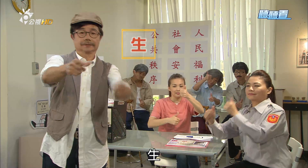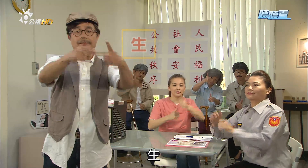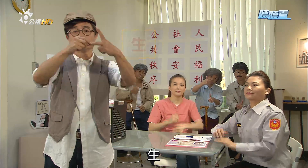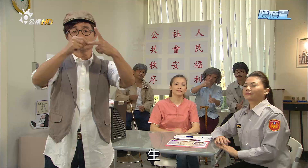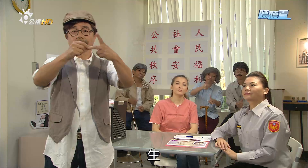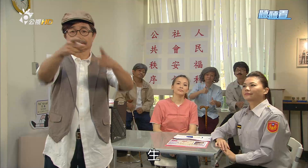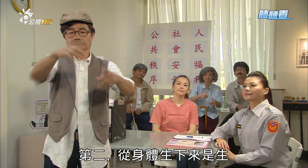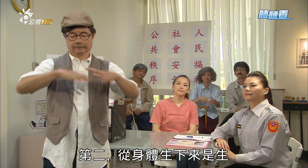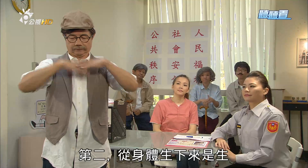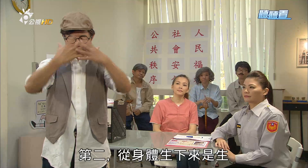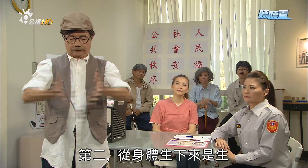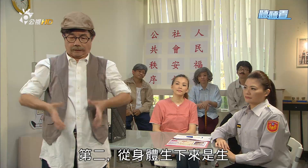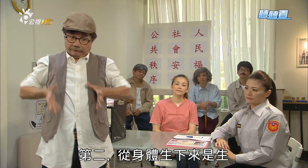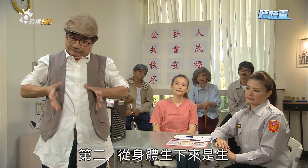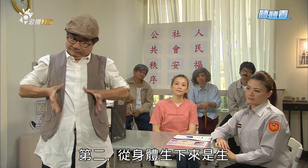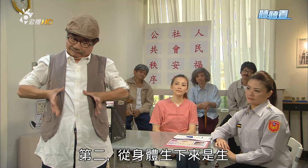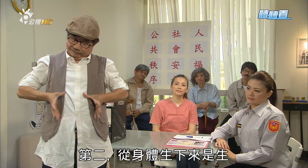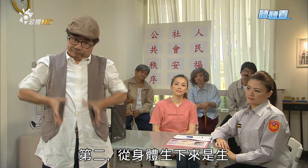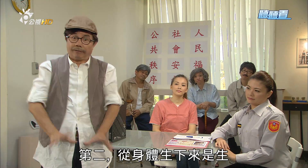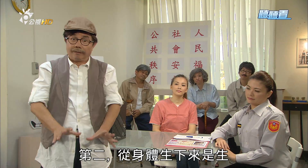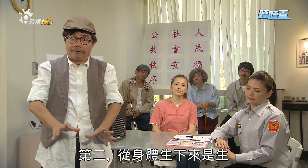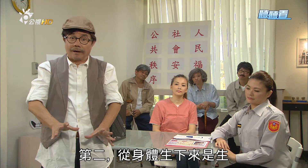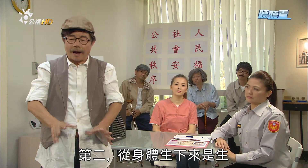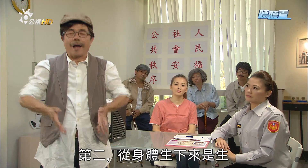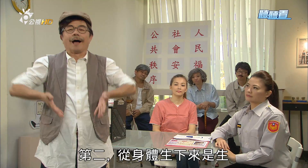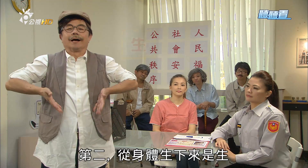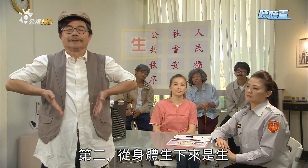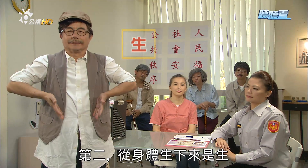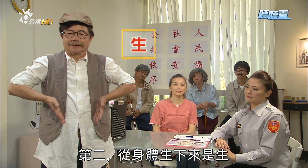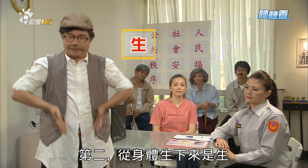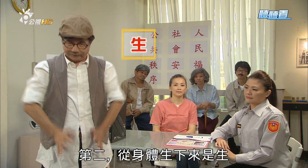生。第二，从身体生下来是